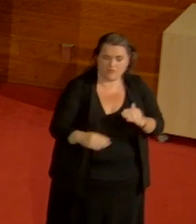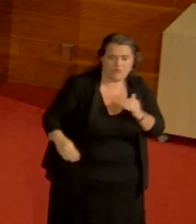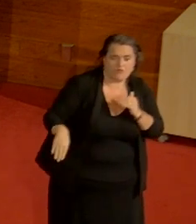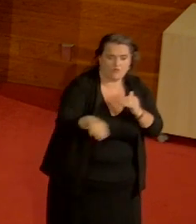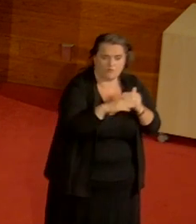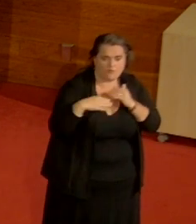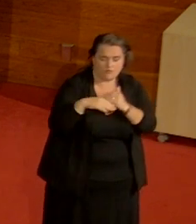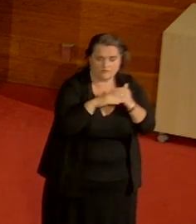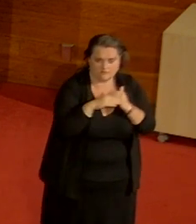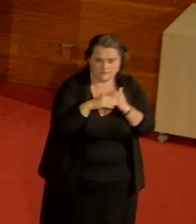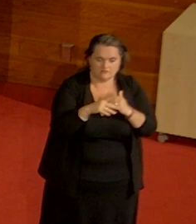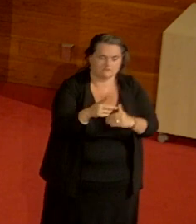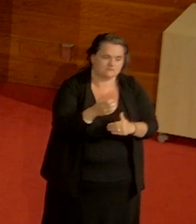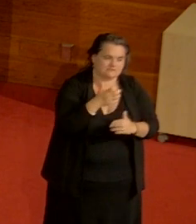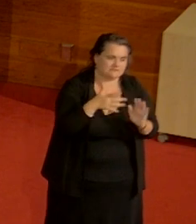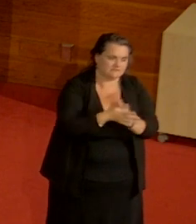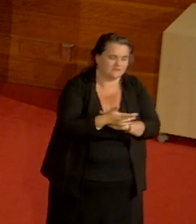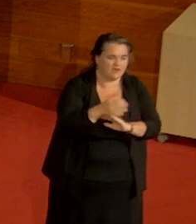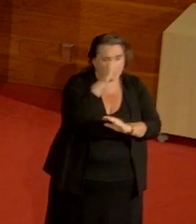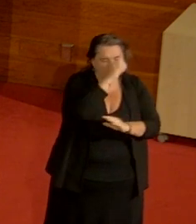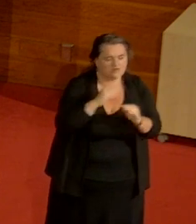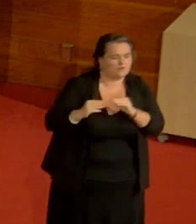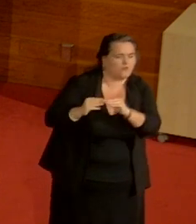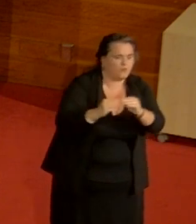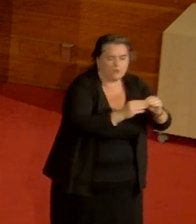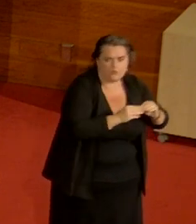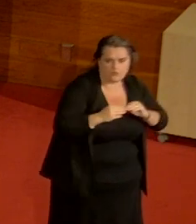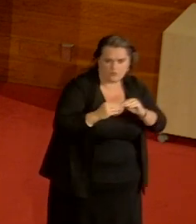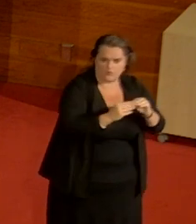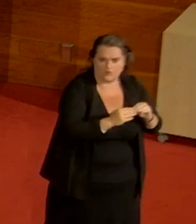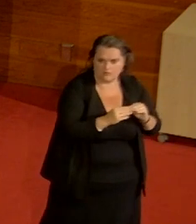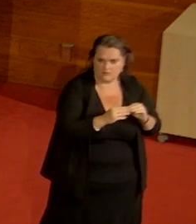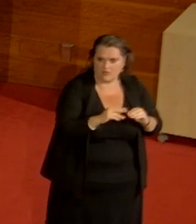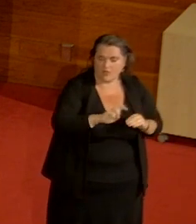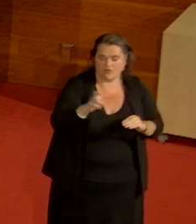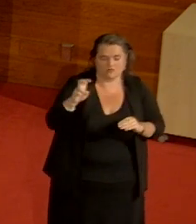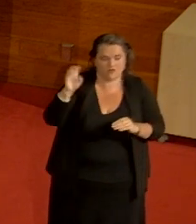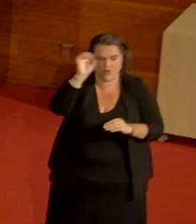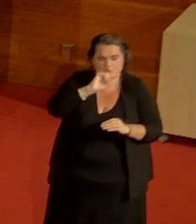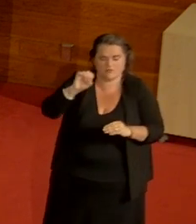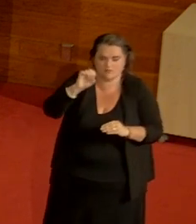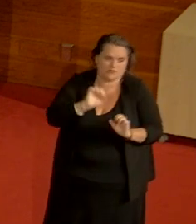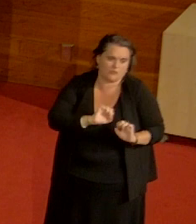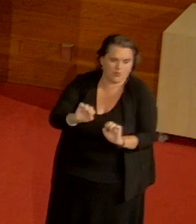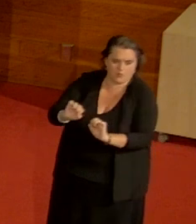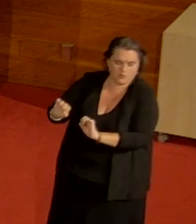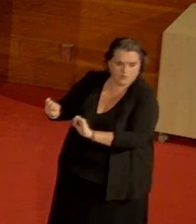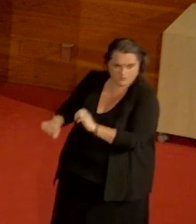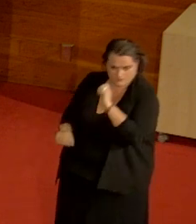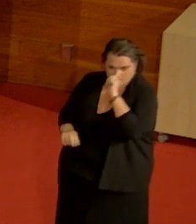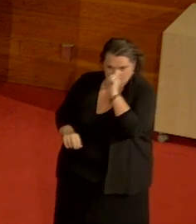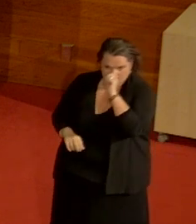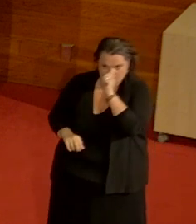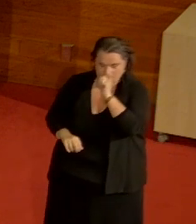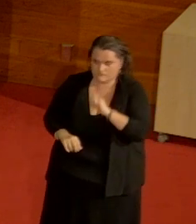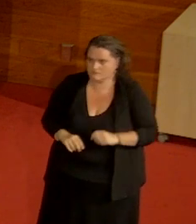e retroalimentarse y a reforzar lo lo que es muy visto o lo que es dicho con la con la